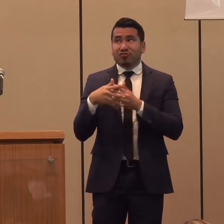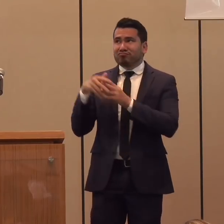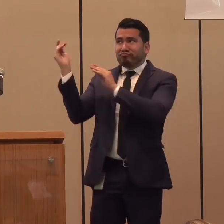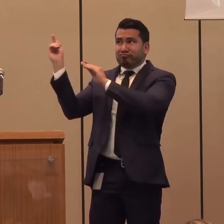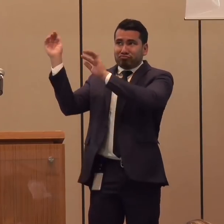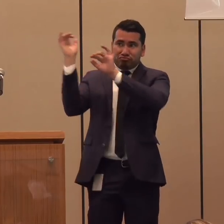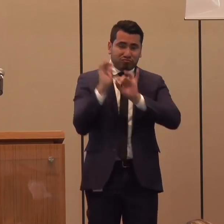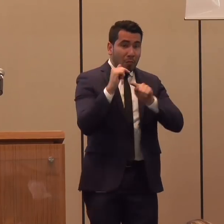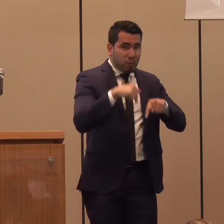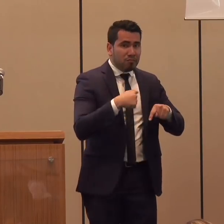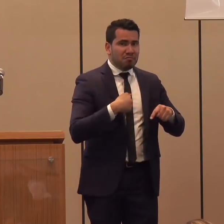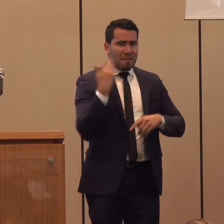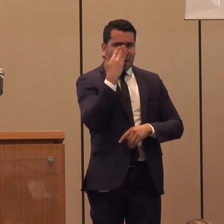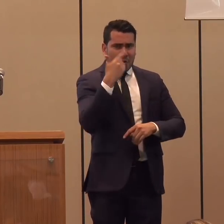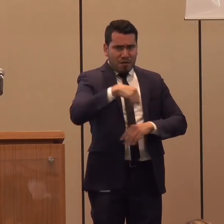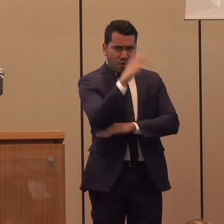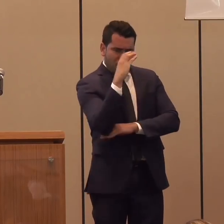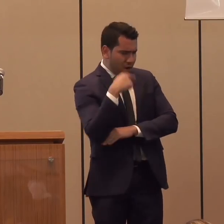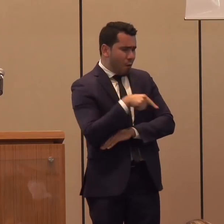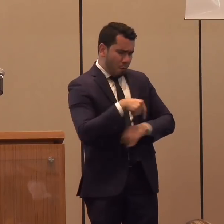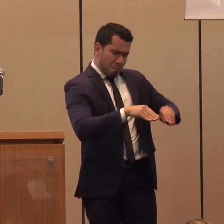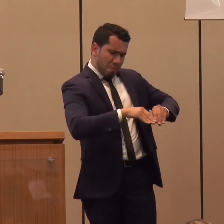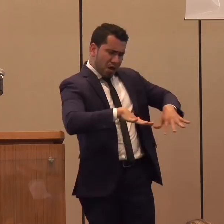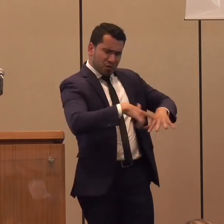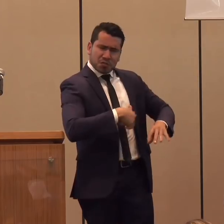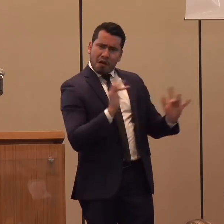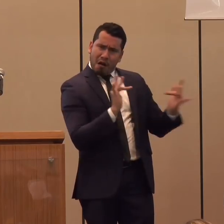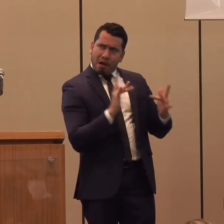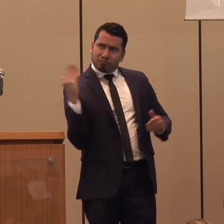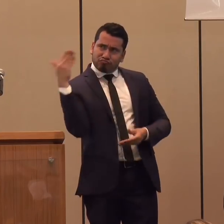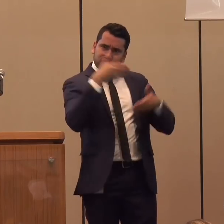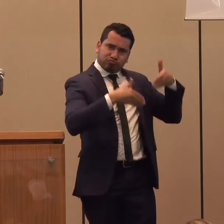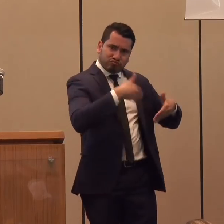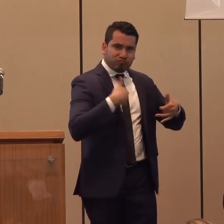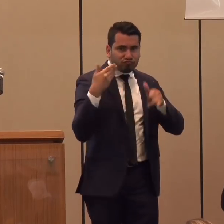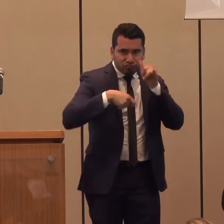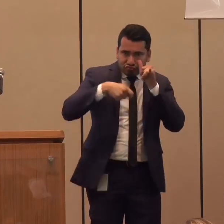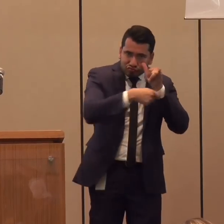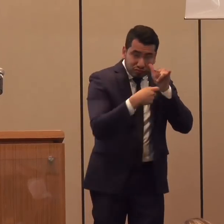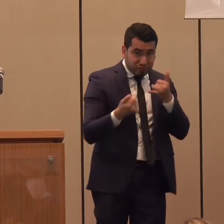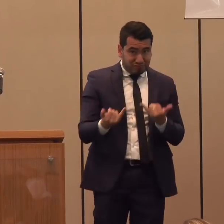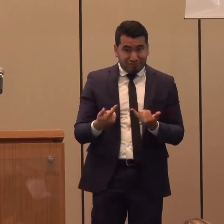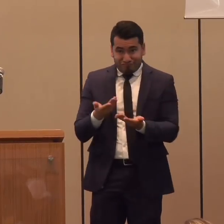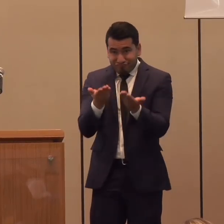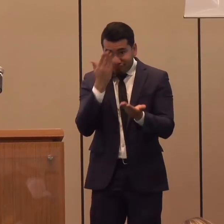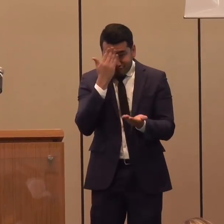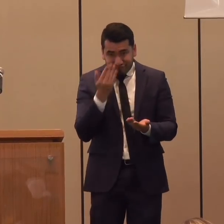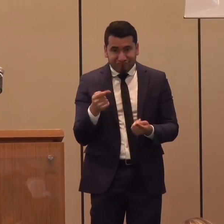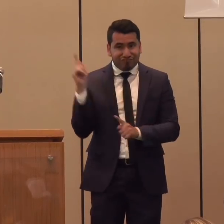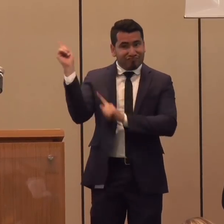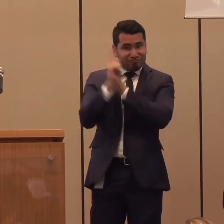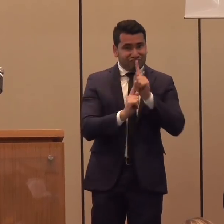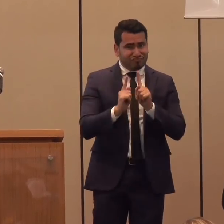parte de sus películas con una gran inversión y pues ya hemos tenido personas que tal vez les suene a ustedes